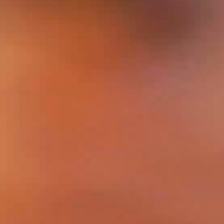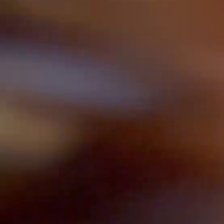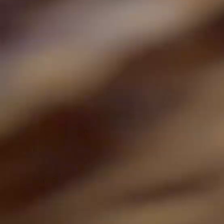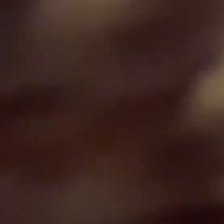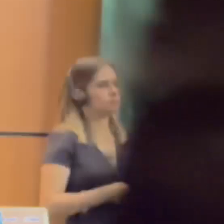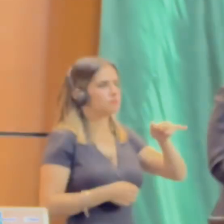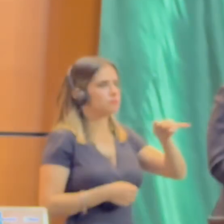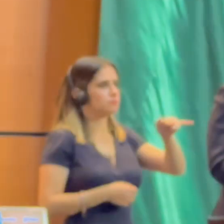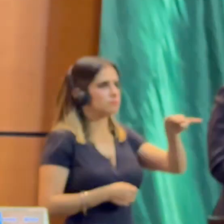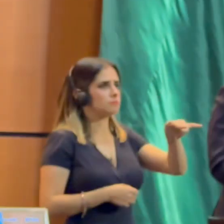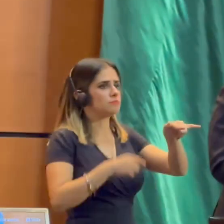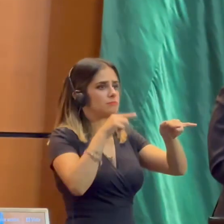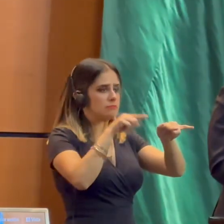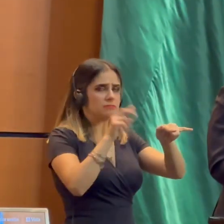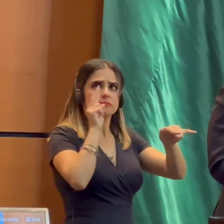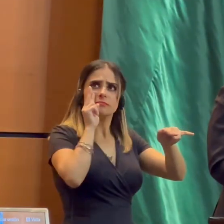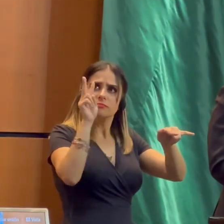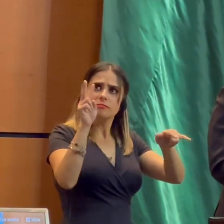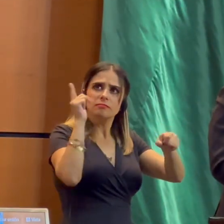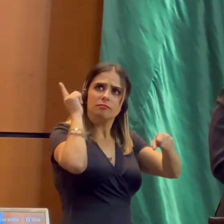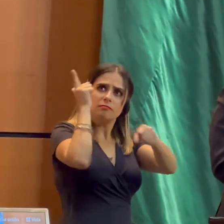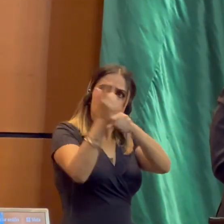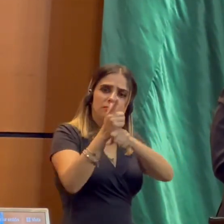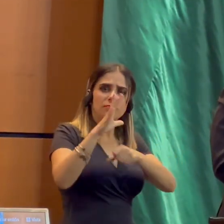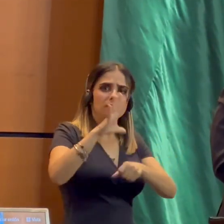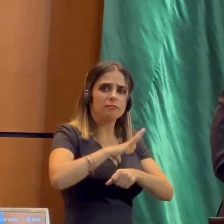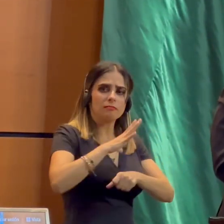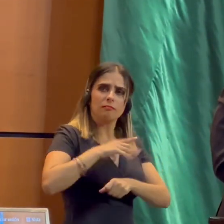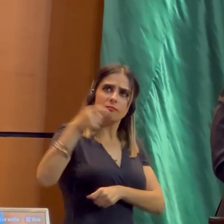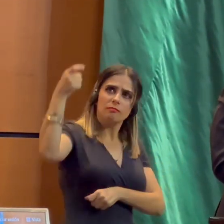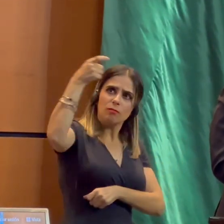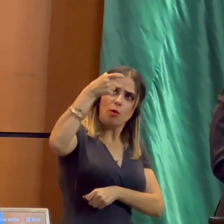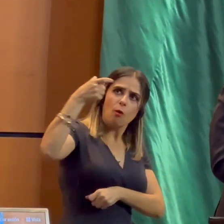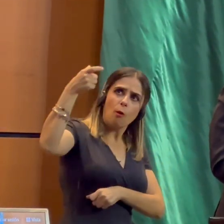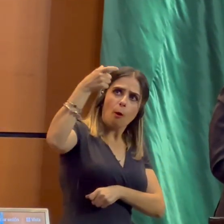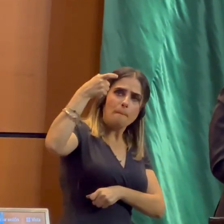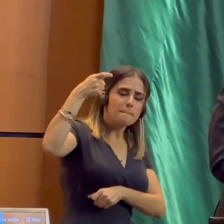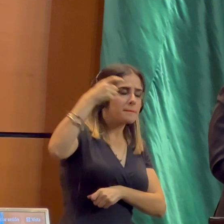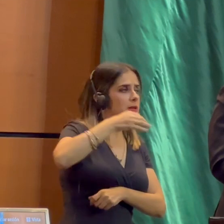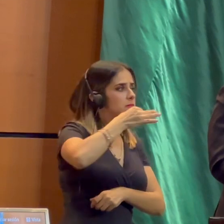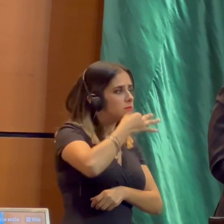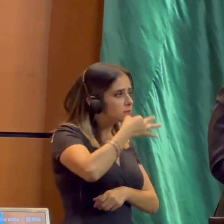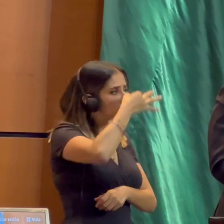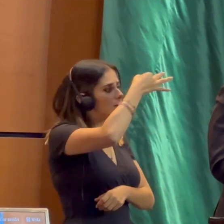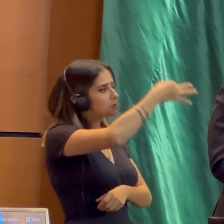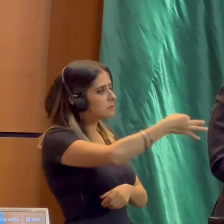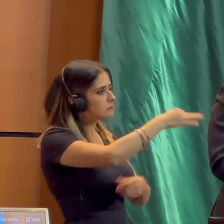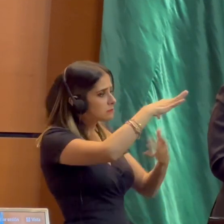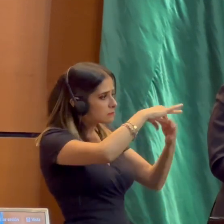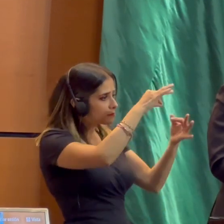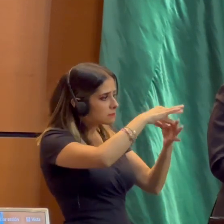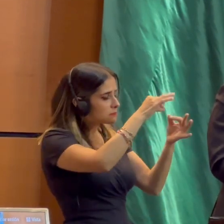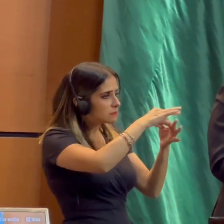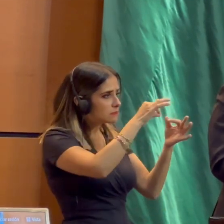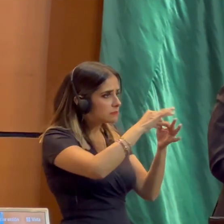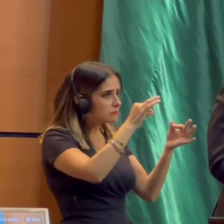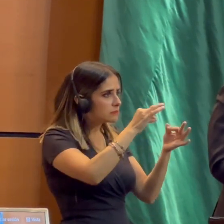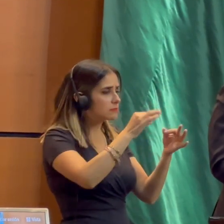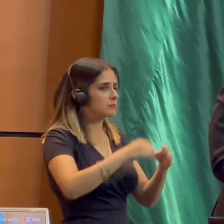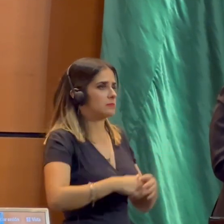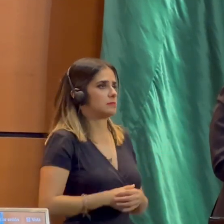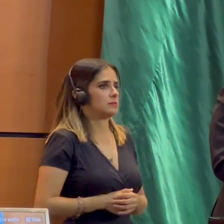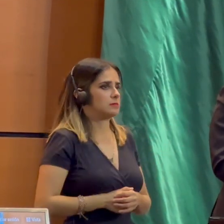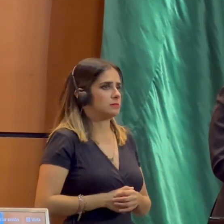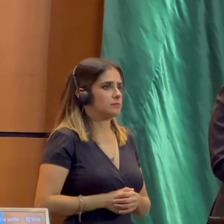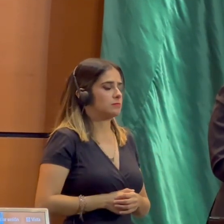で地上職の勤務にさせられてたという話がよく聞かれました。さすがに今